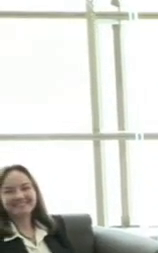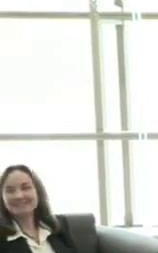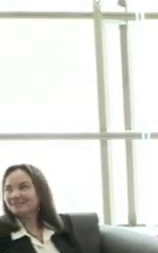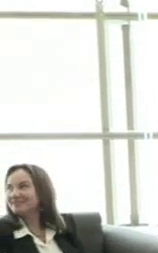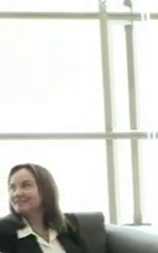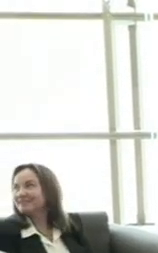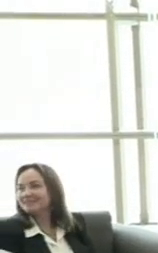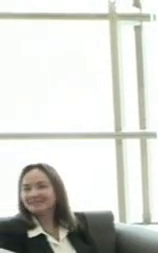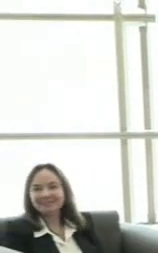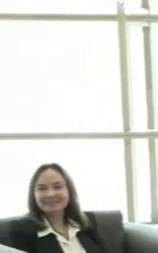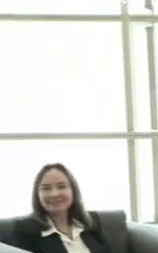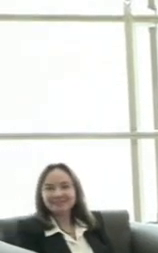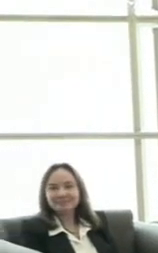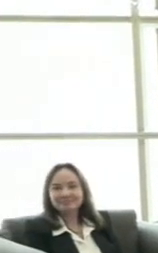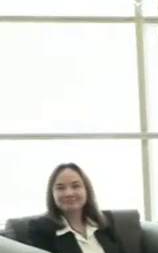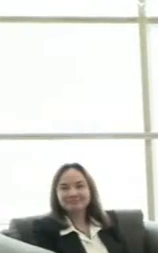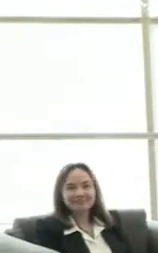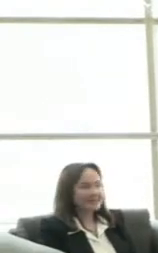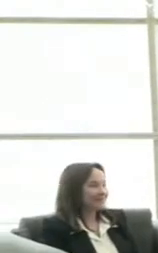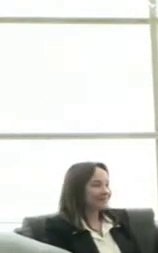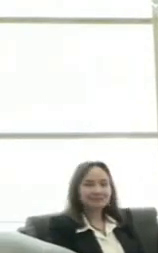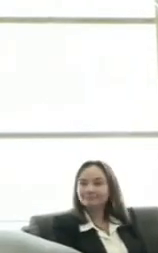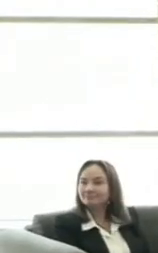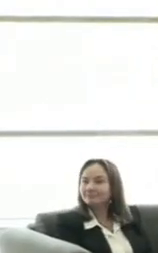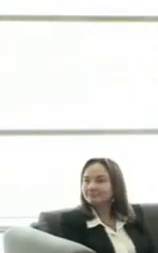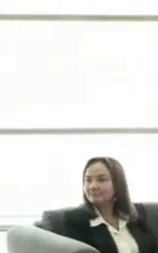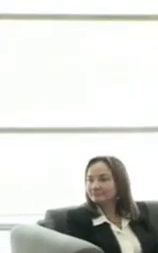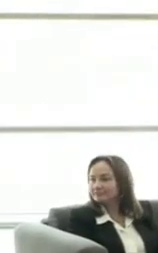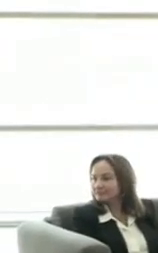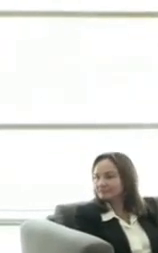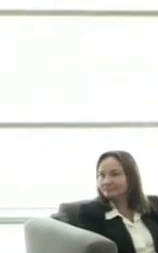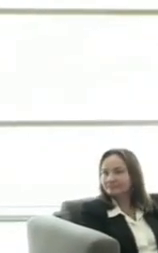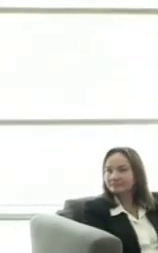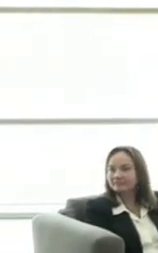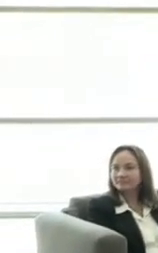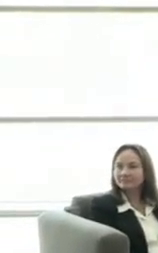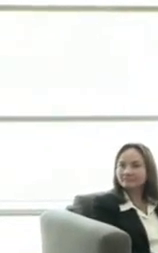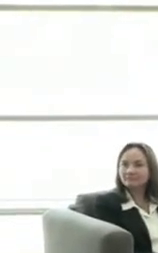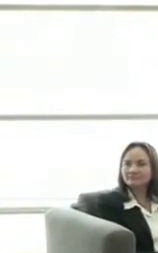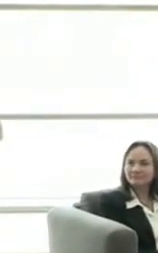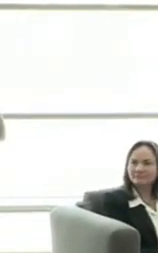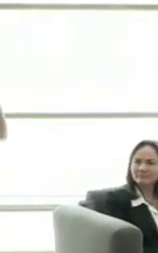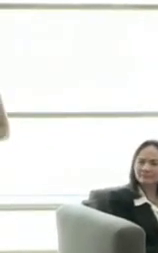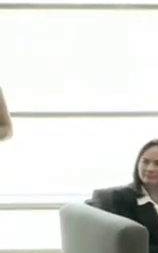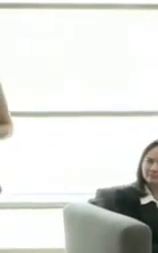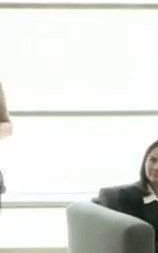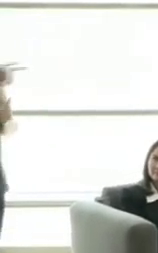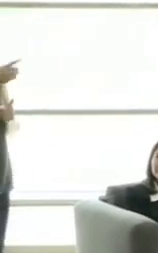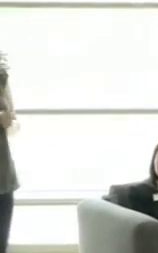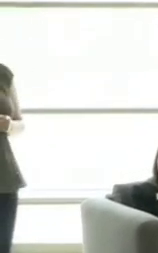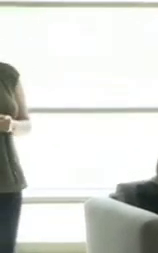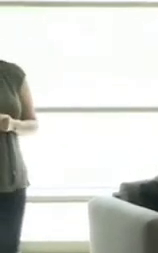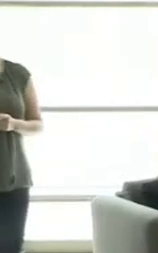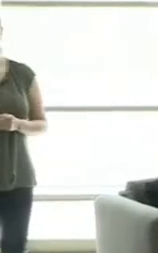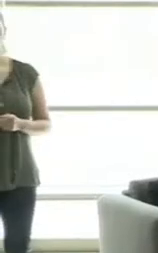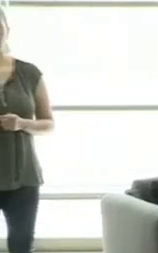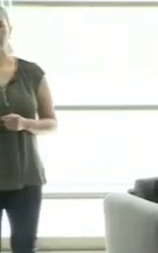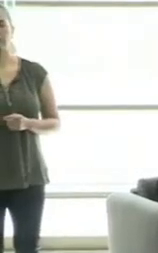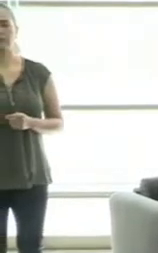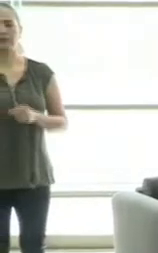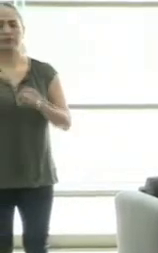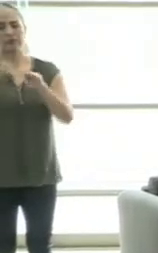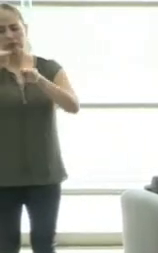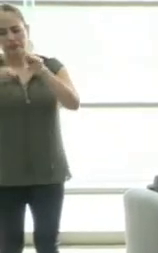este aquí había otra pregunta Ay Muchas gracias Es una pregunta más para las autoras sobre los indicadores que